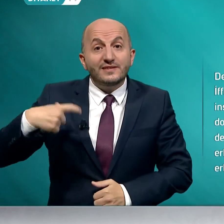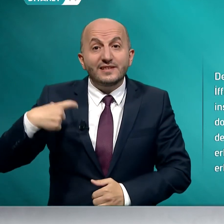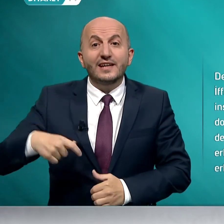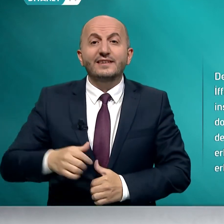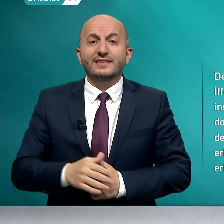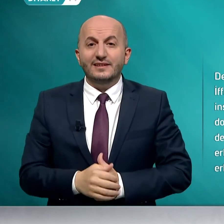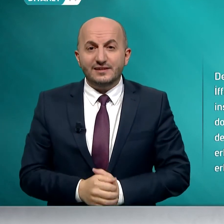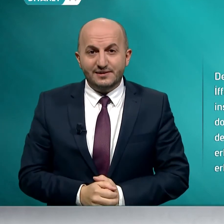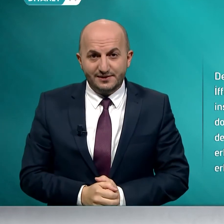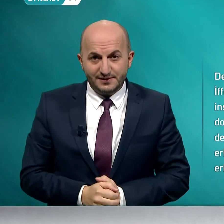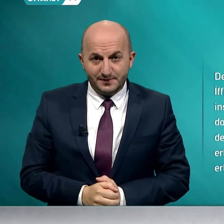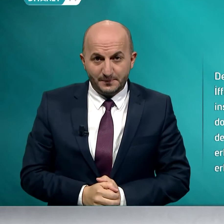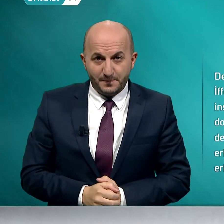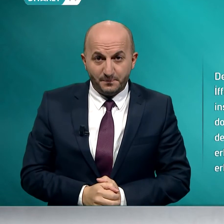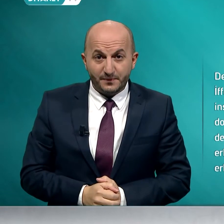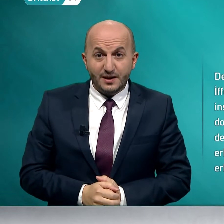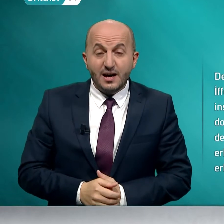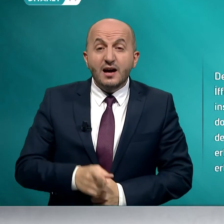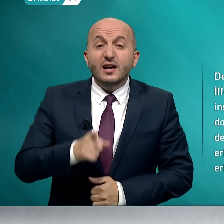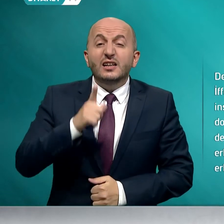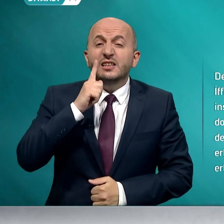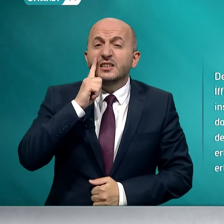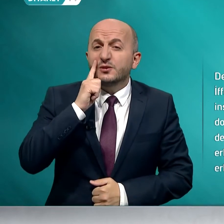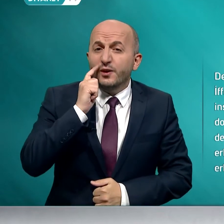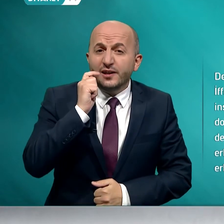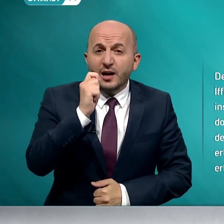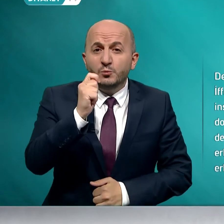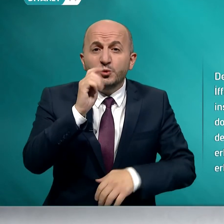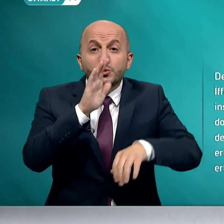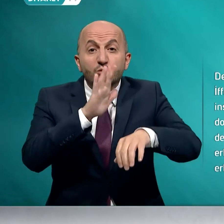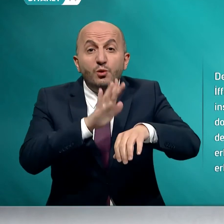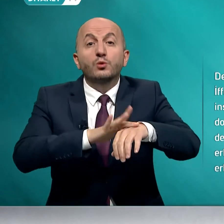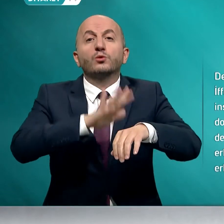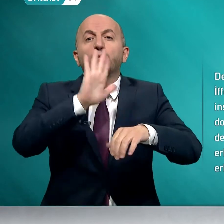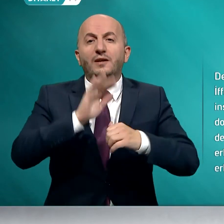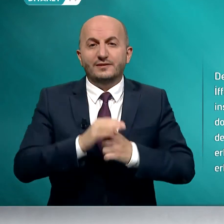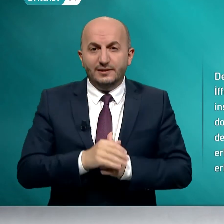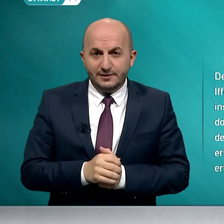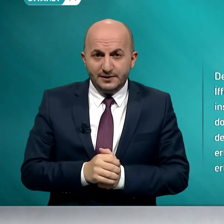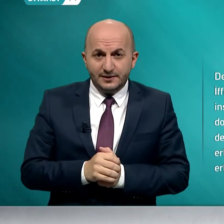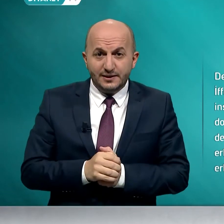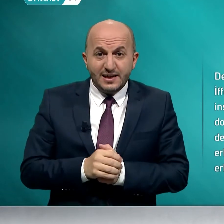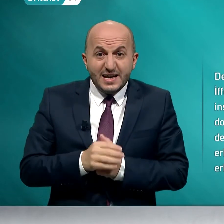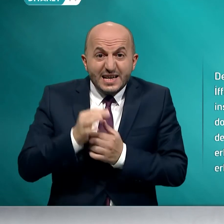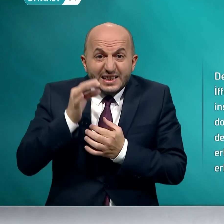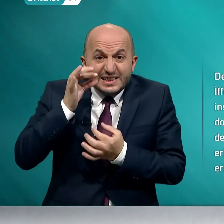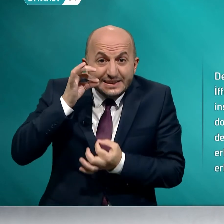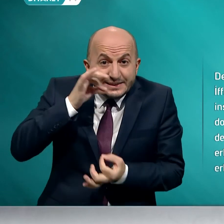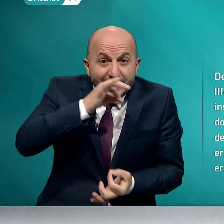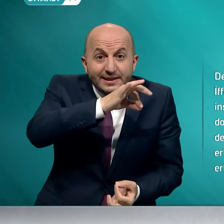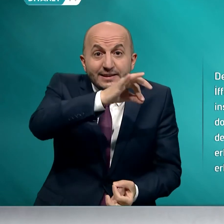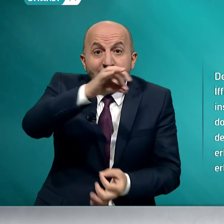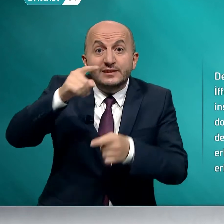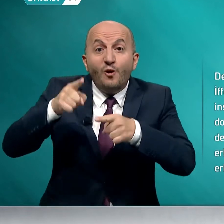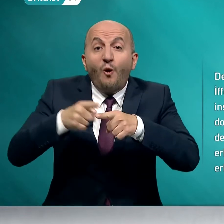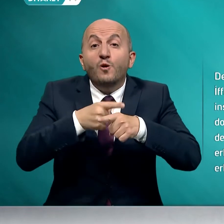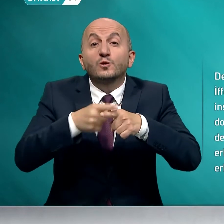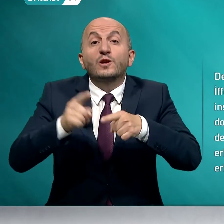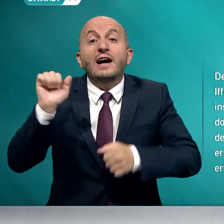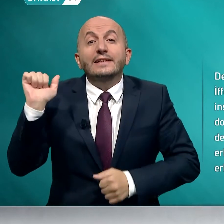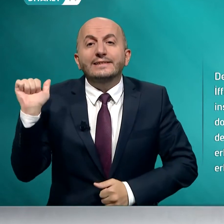bir meziyettir. Irz ve namus dokunulmazlığı